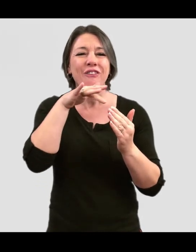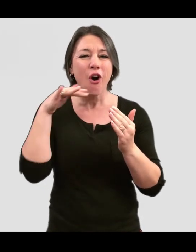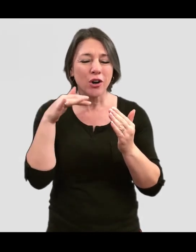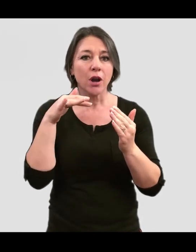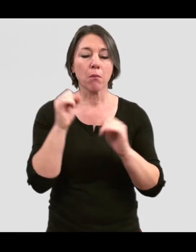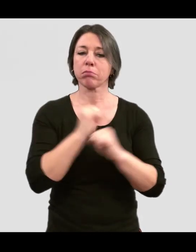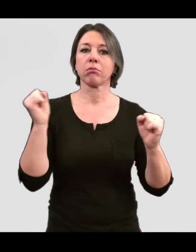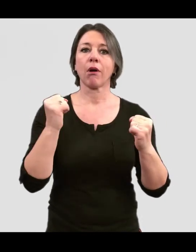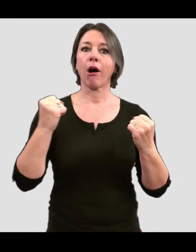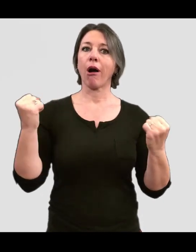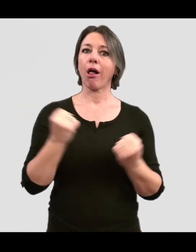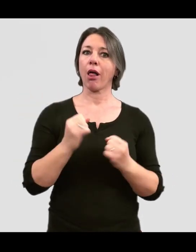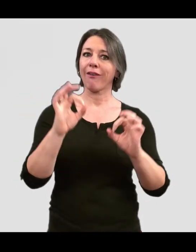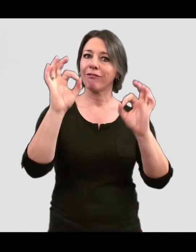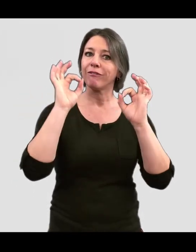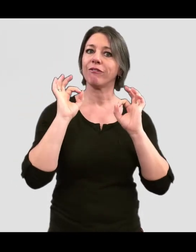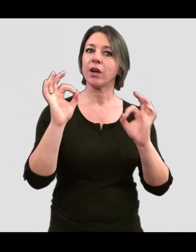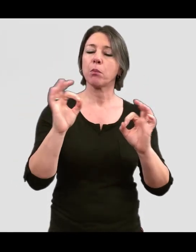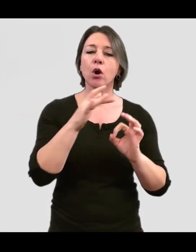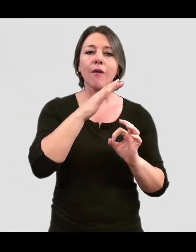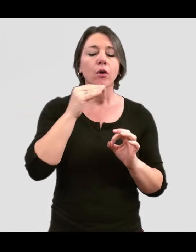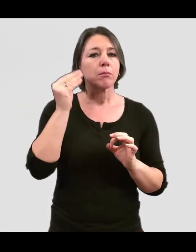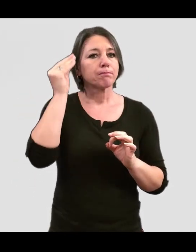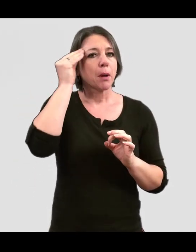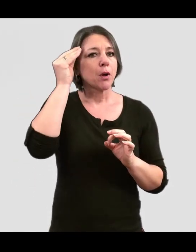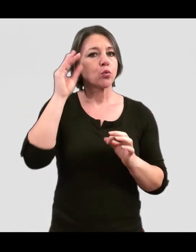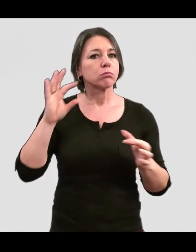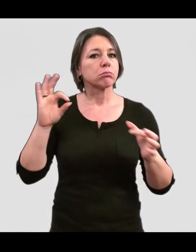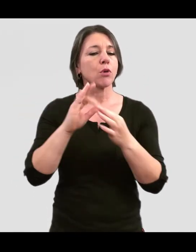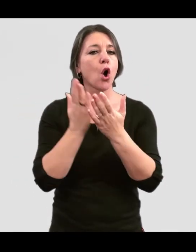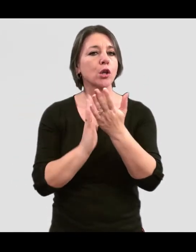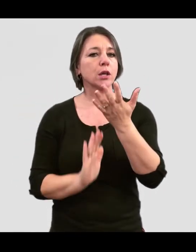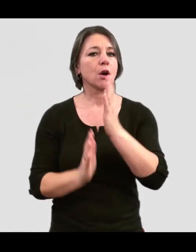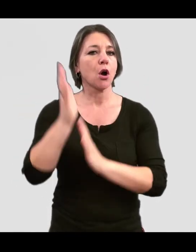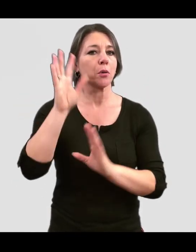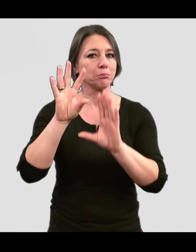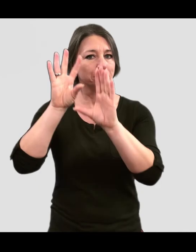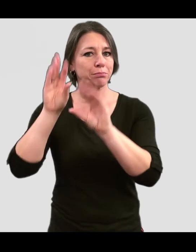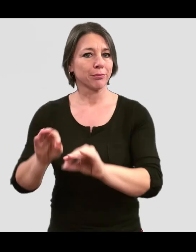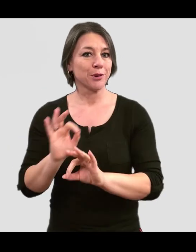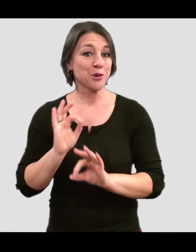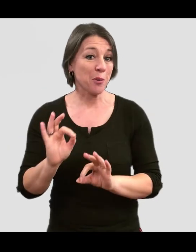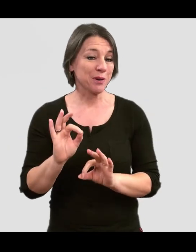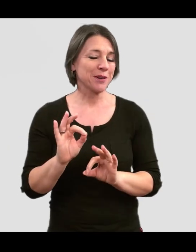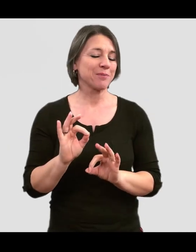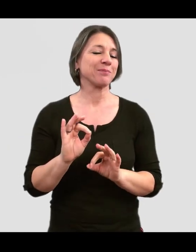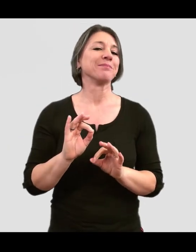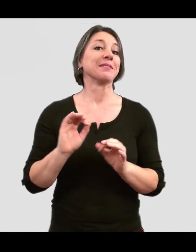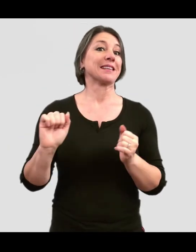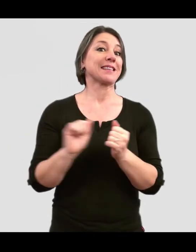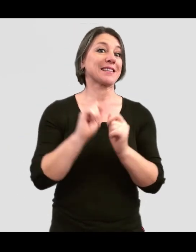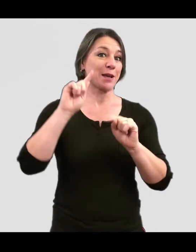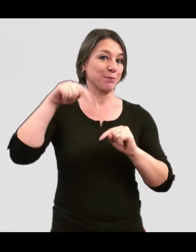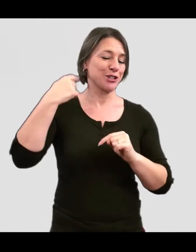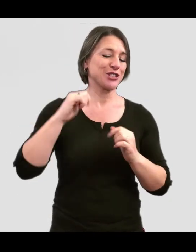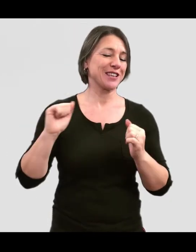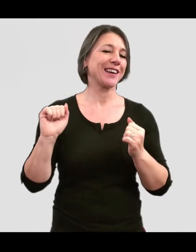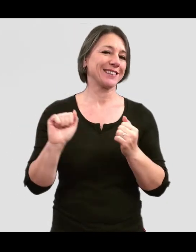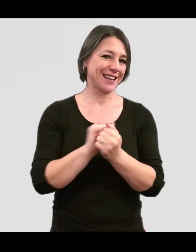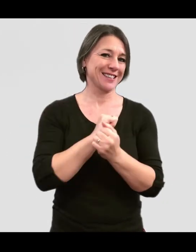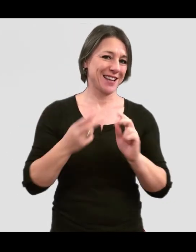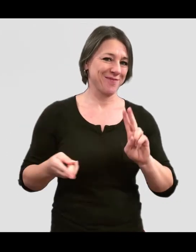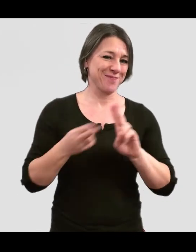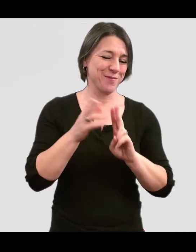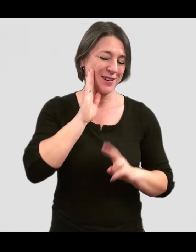voda geniální hasivo. Tohle byl můj další pokus na doma a já se budu těšit nějakého dalšího pokusu.